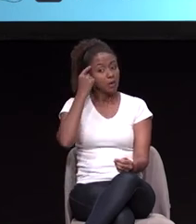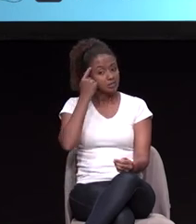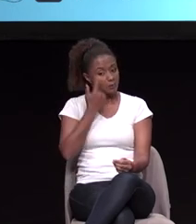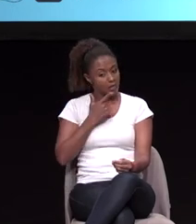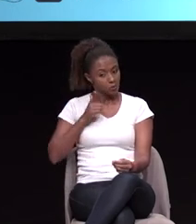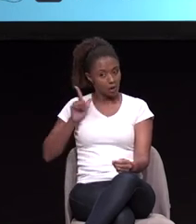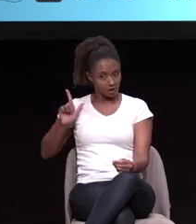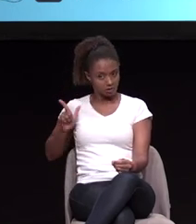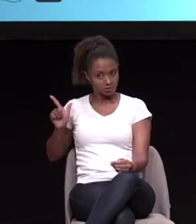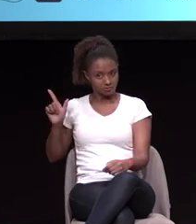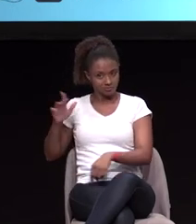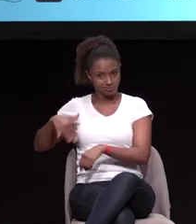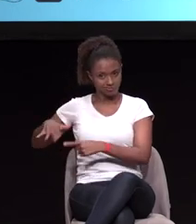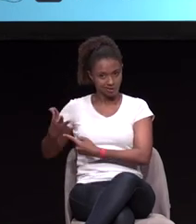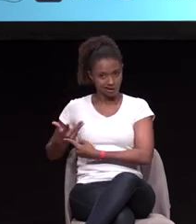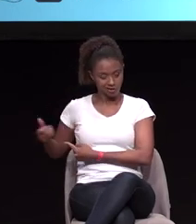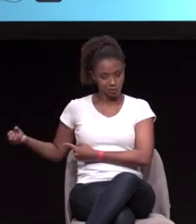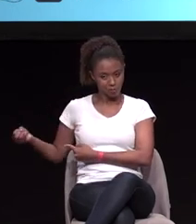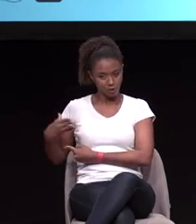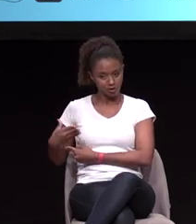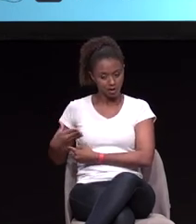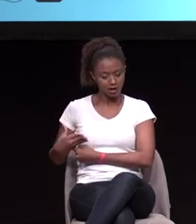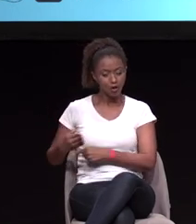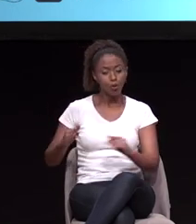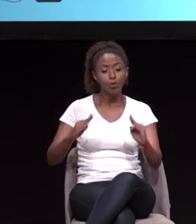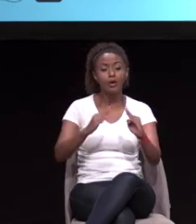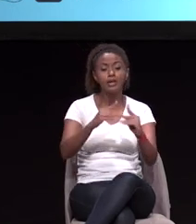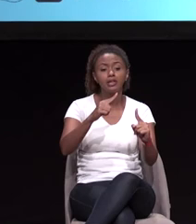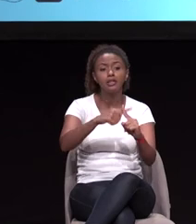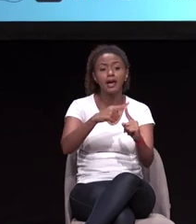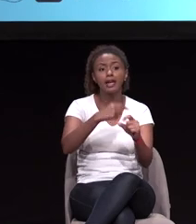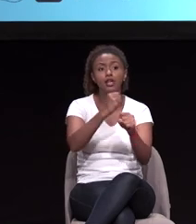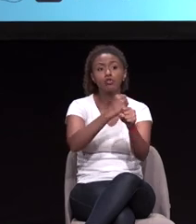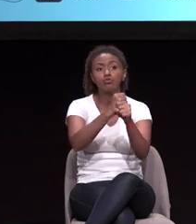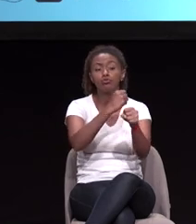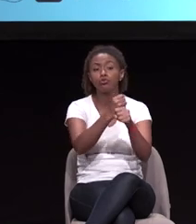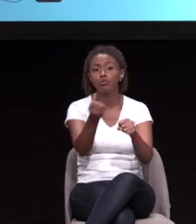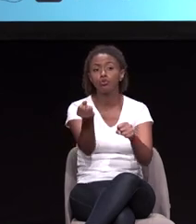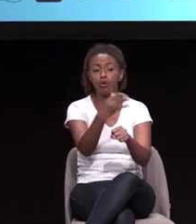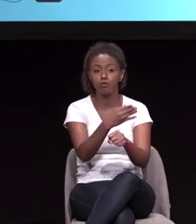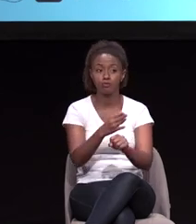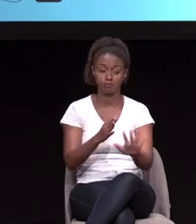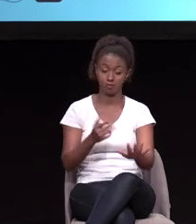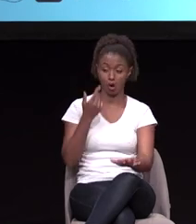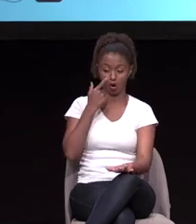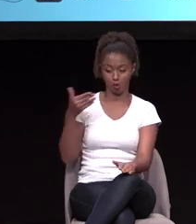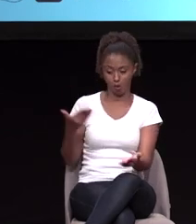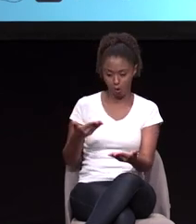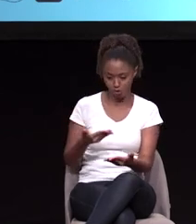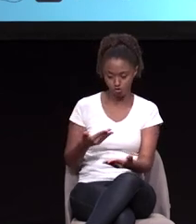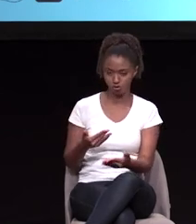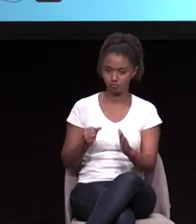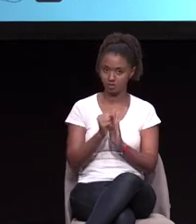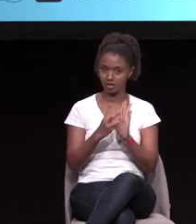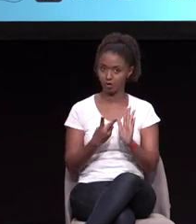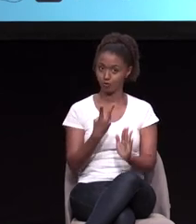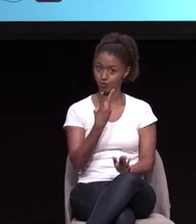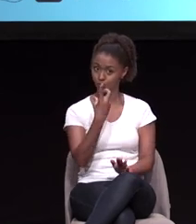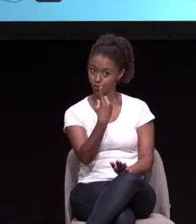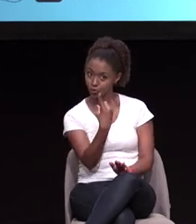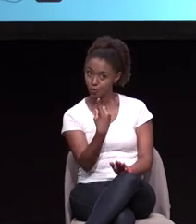modernistas ea reestruturação das igrejas hoje a gente está em 2018 século 21